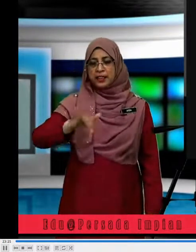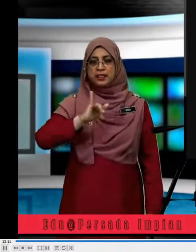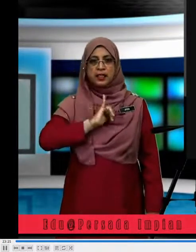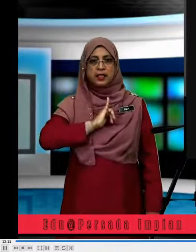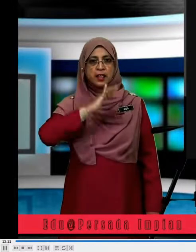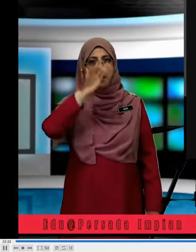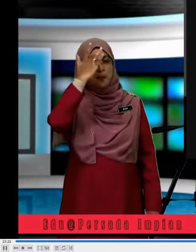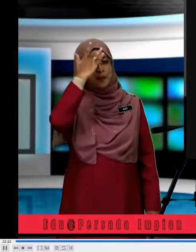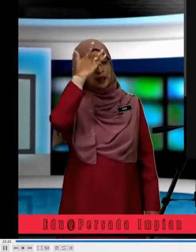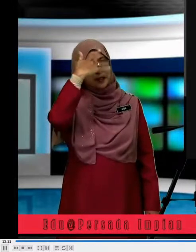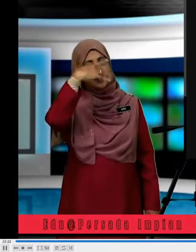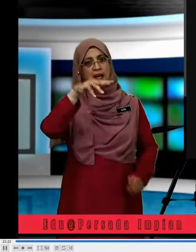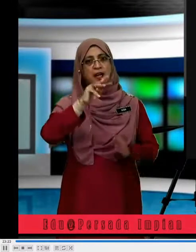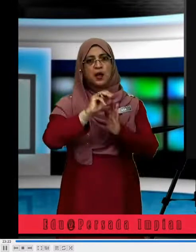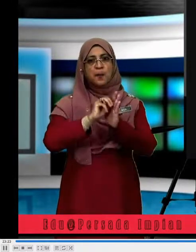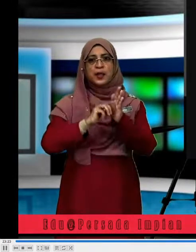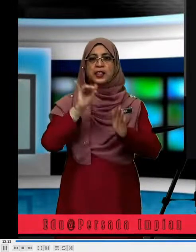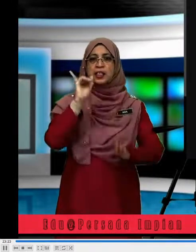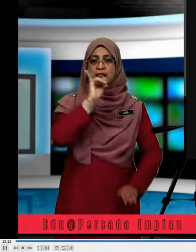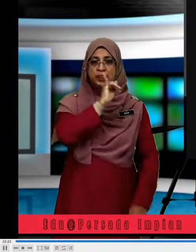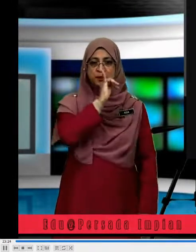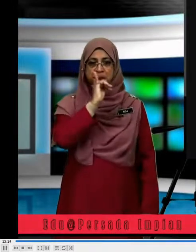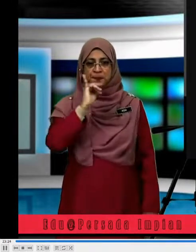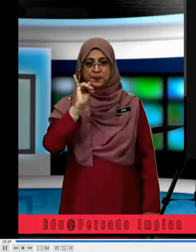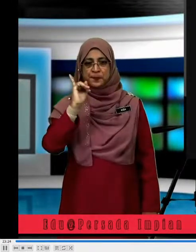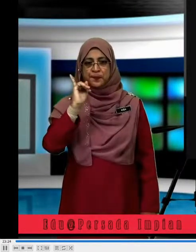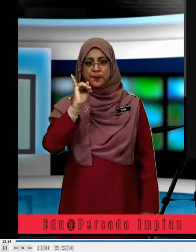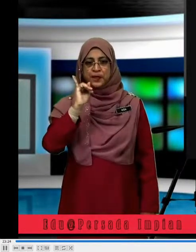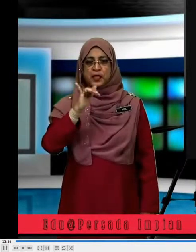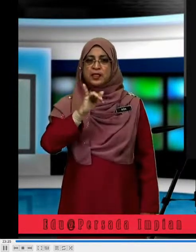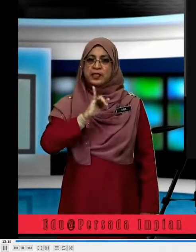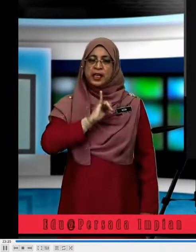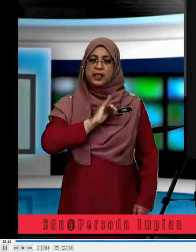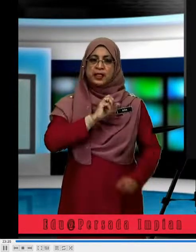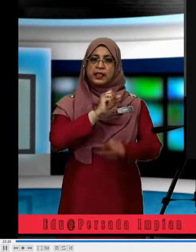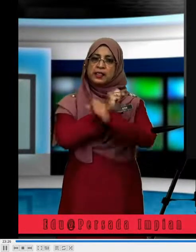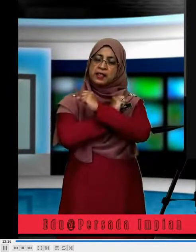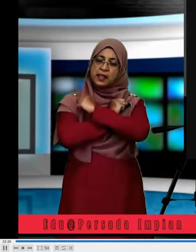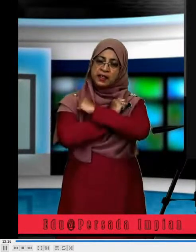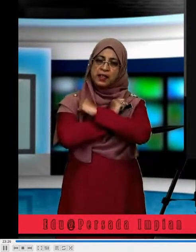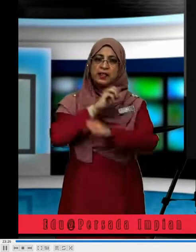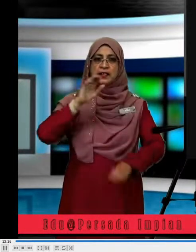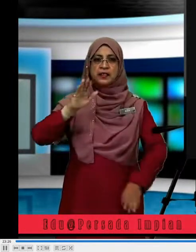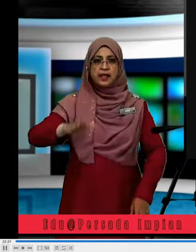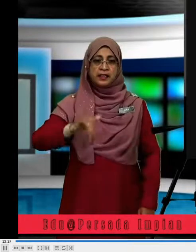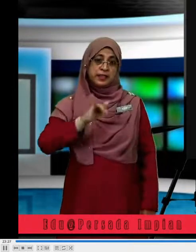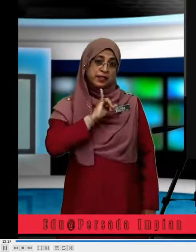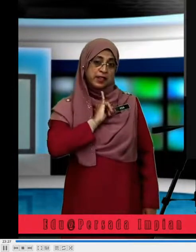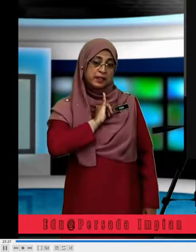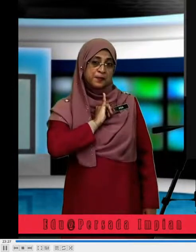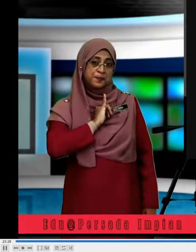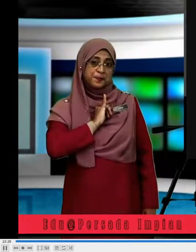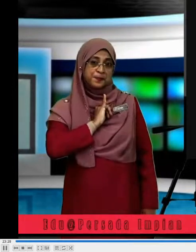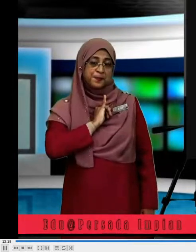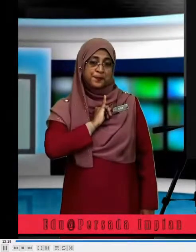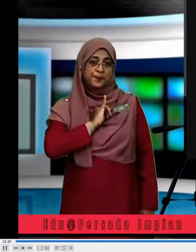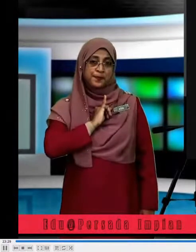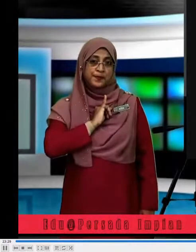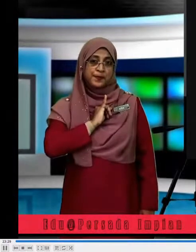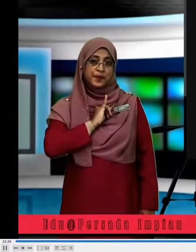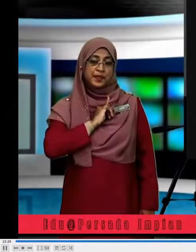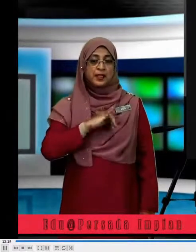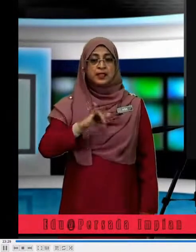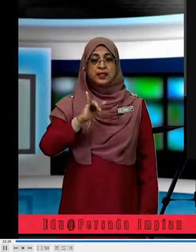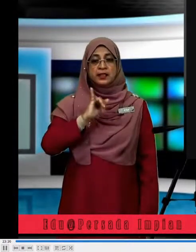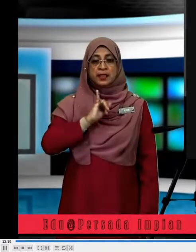adik saya pandai menyanyi Saya sayang adik saya